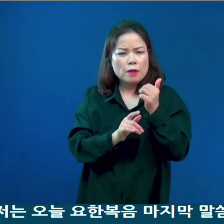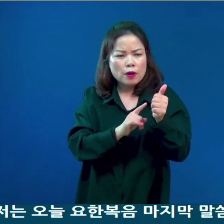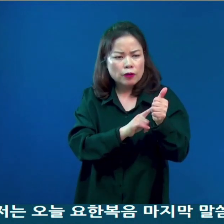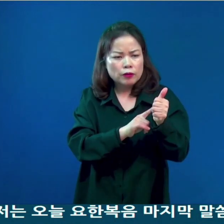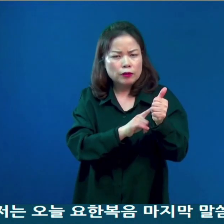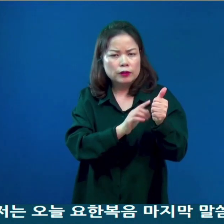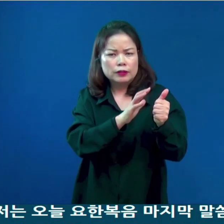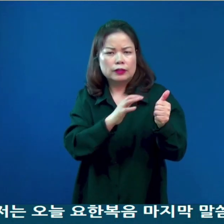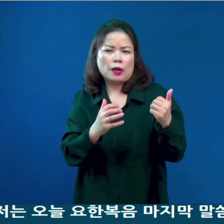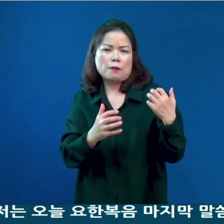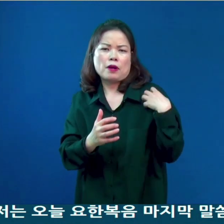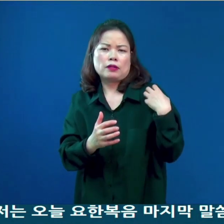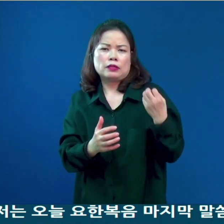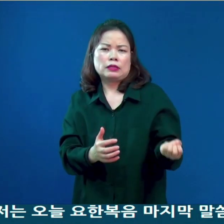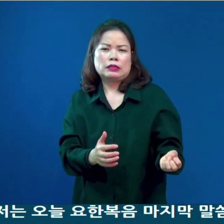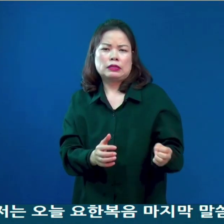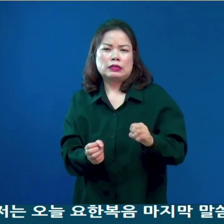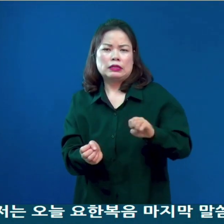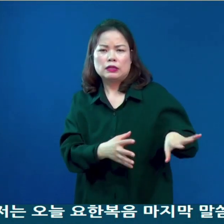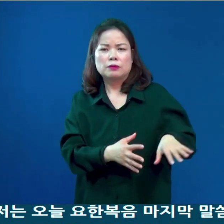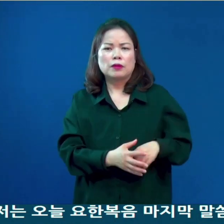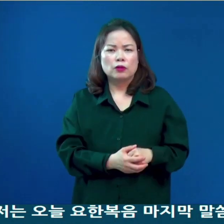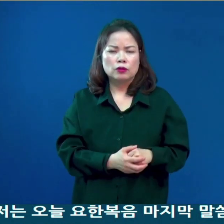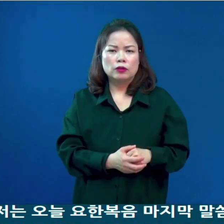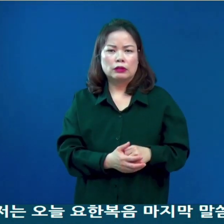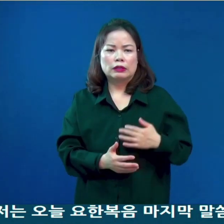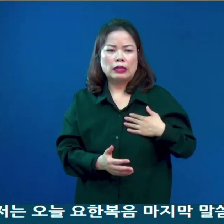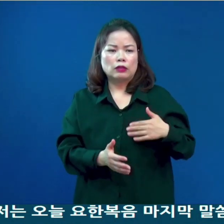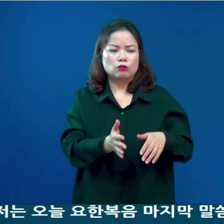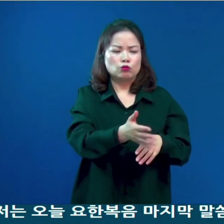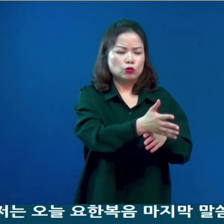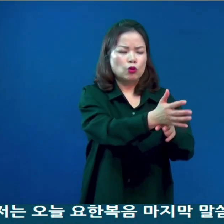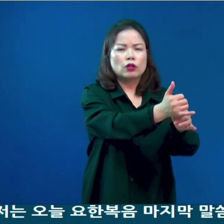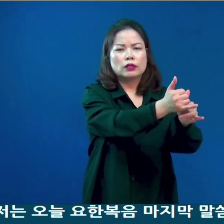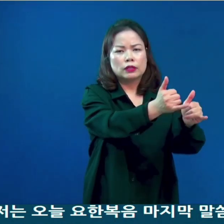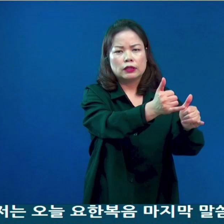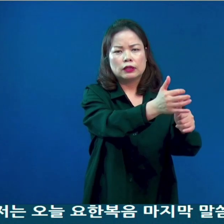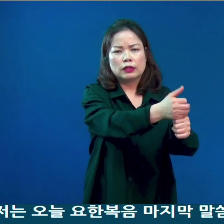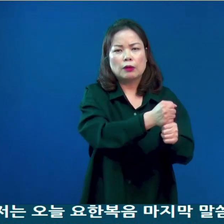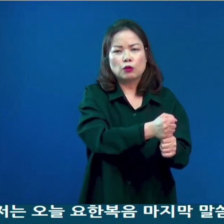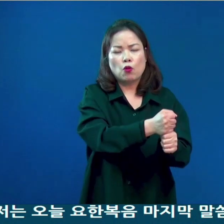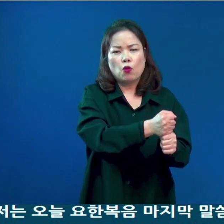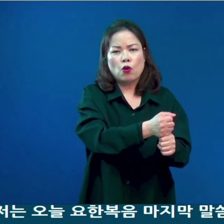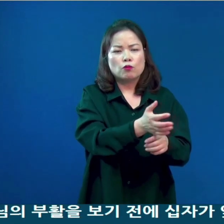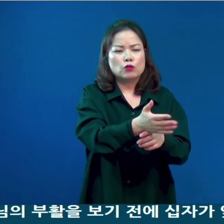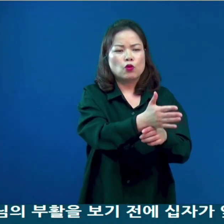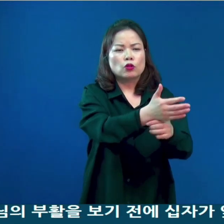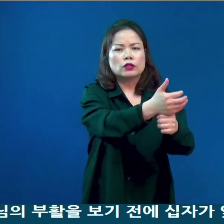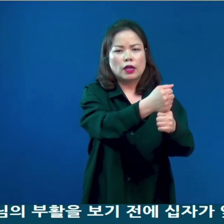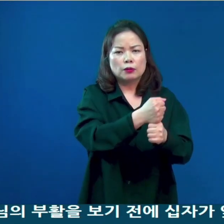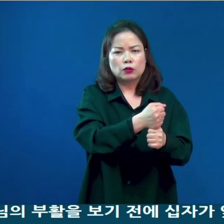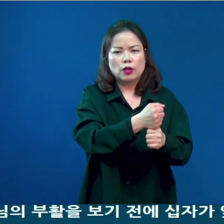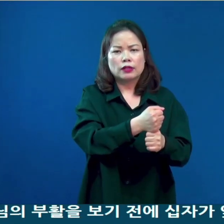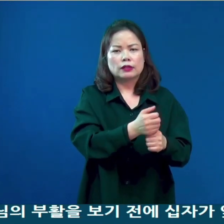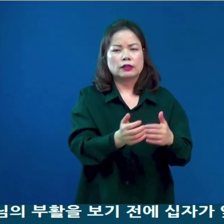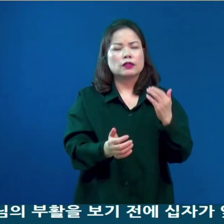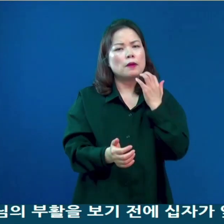사명을 잃어버리고 나는 물고기 잡으러 가노라 다시 물고기로 돌아가는